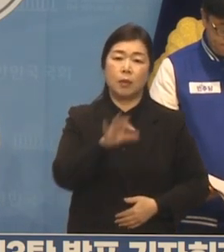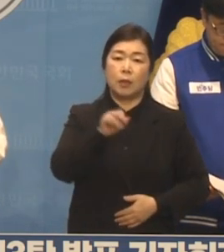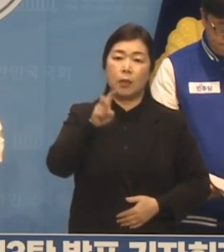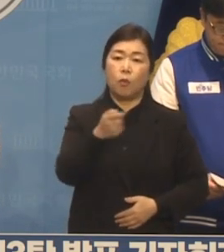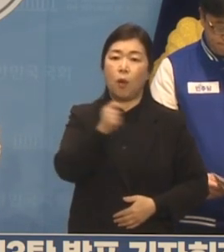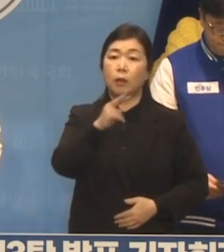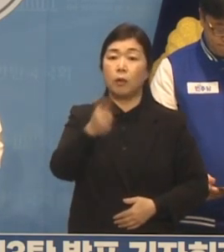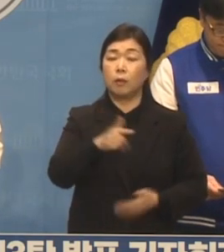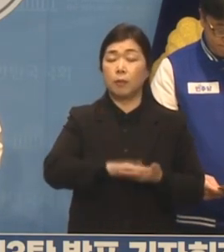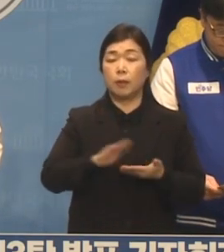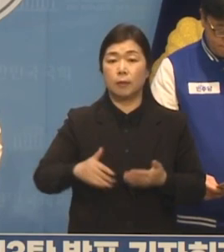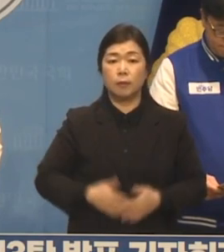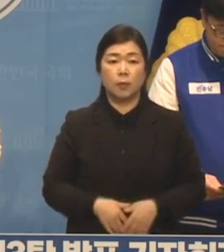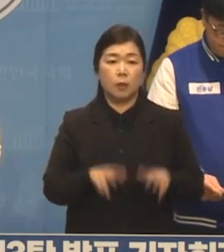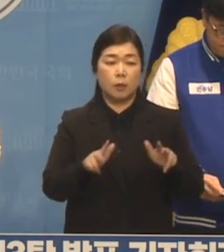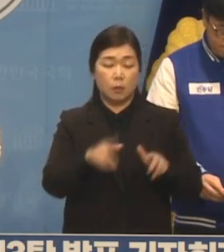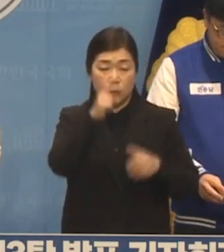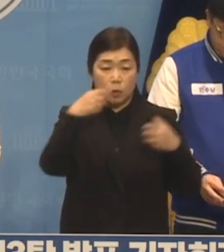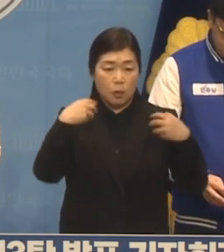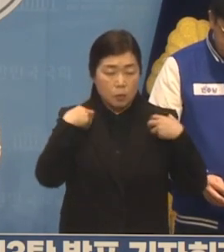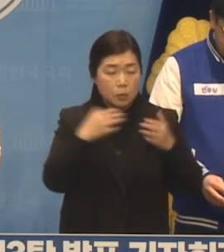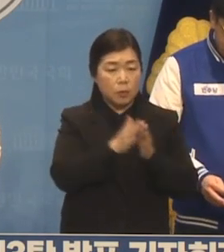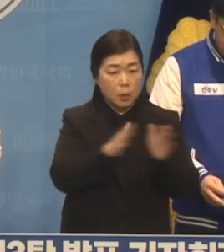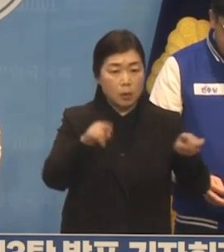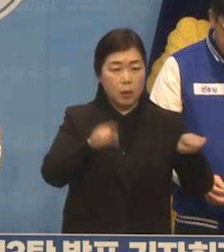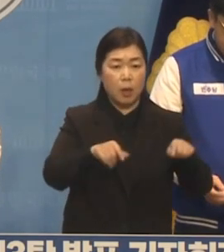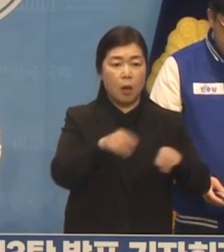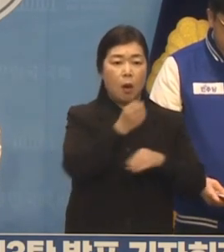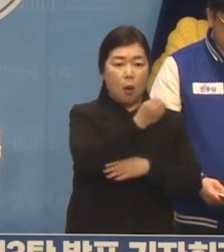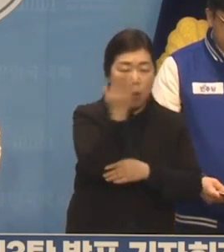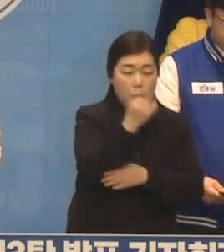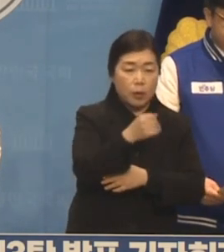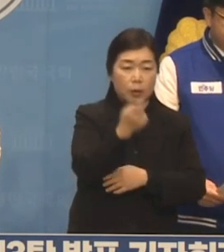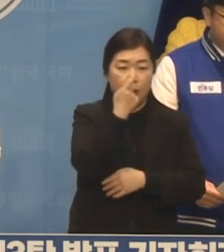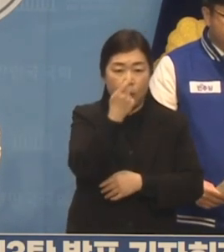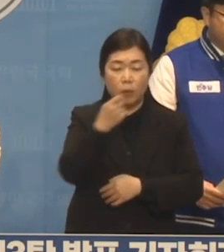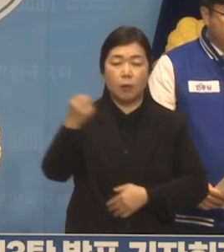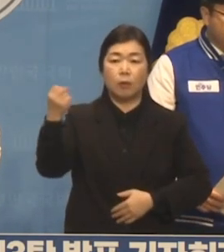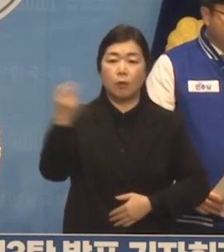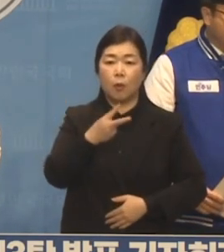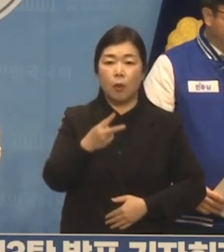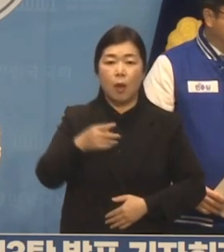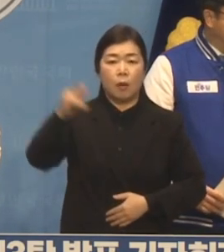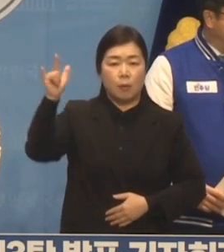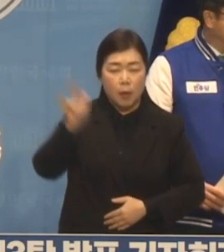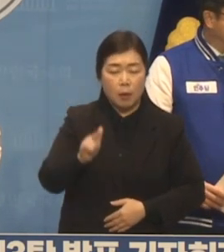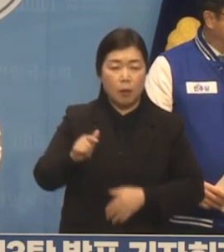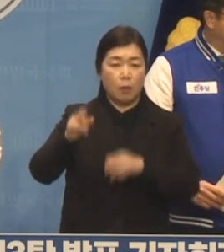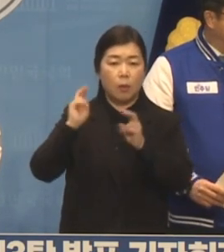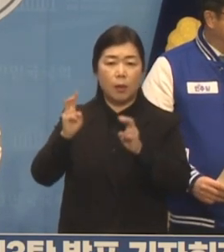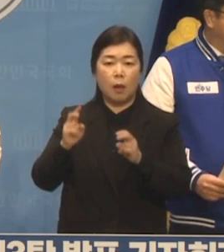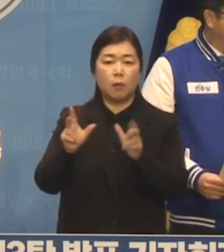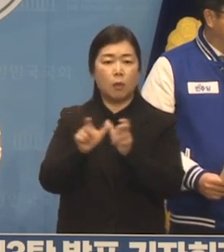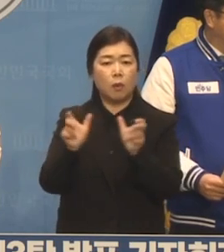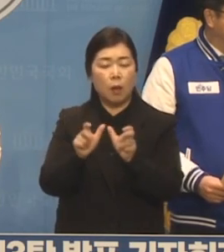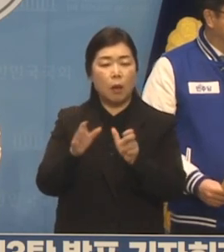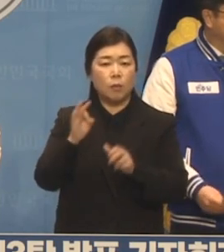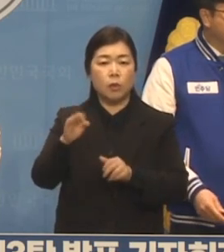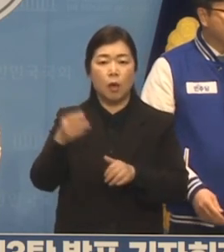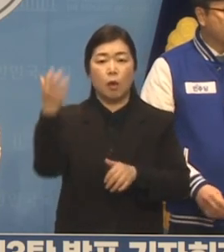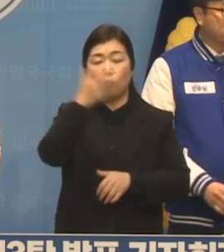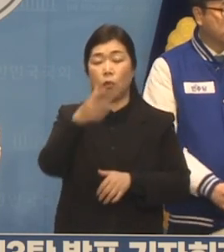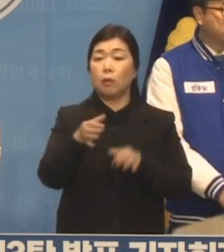임광현입니다. 현 정부 들어서 언론사, 학원과 일타 강사, 태양광업체, 성남FC